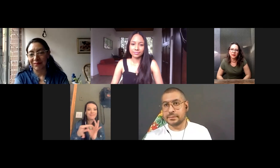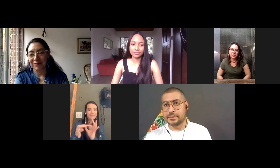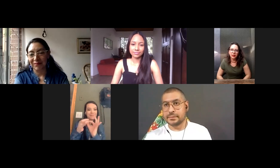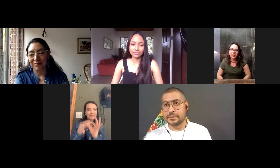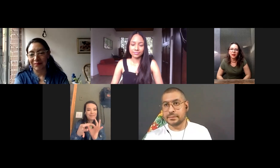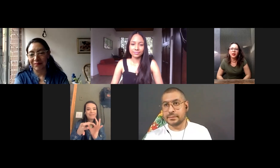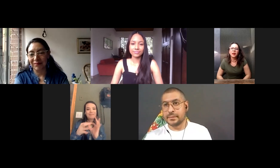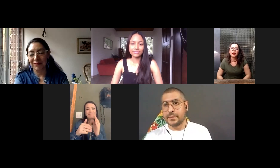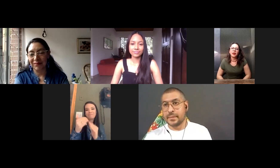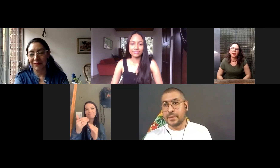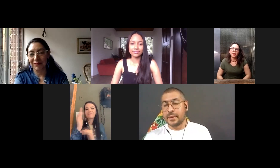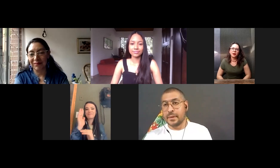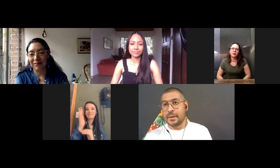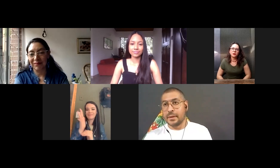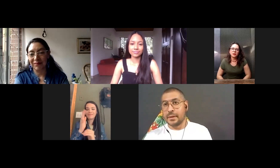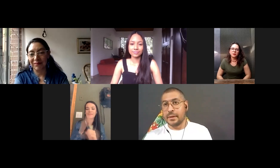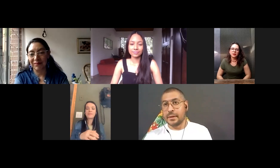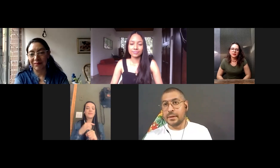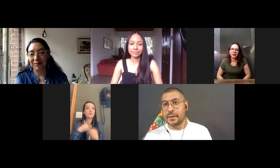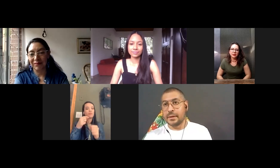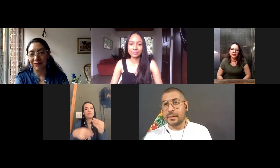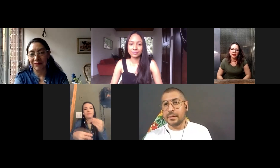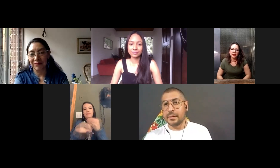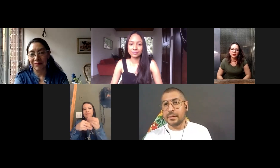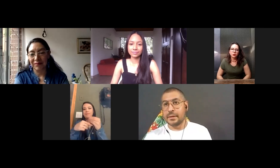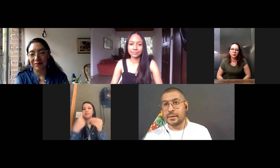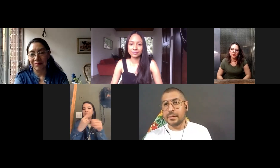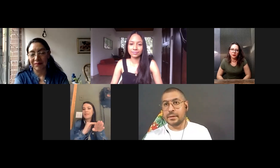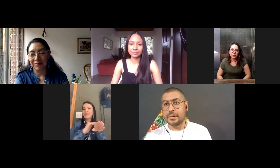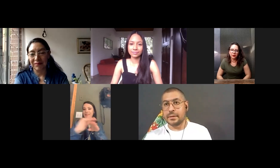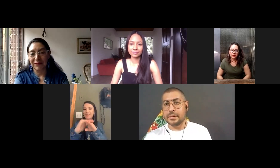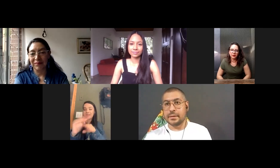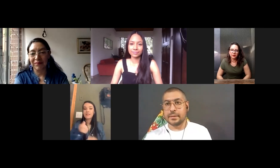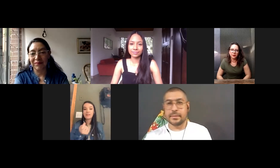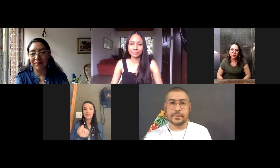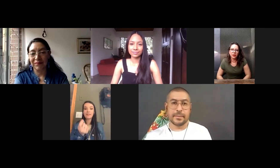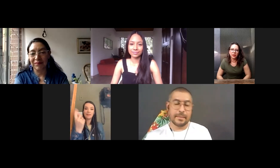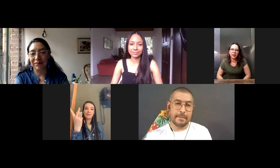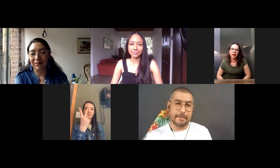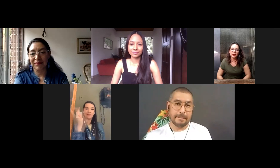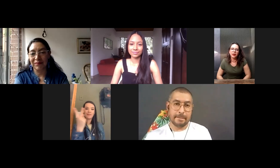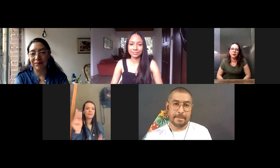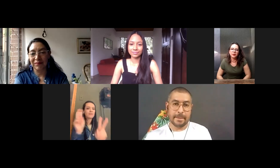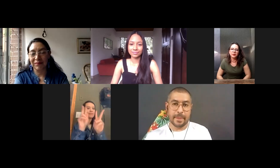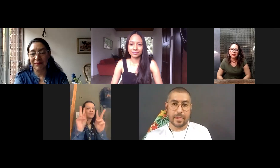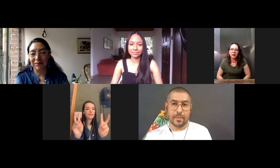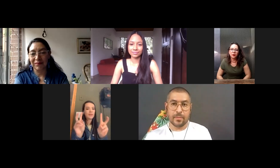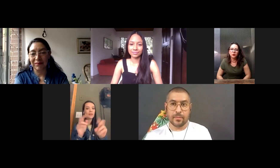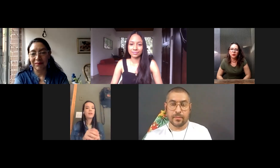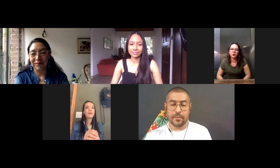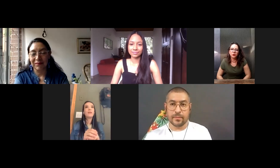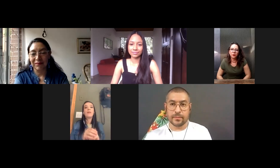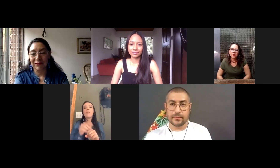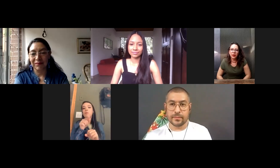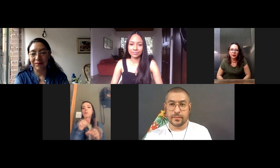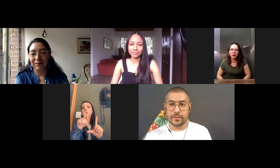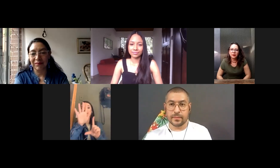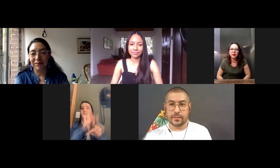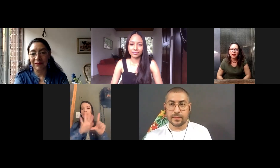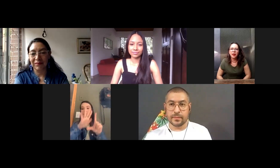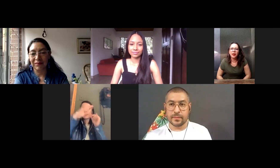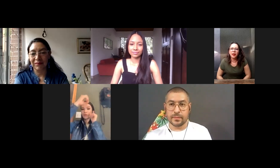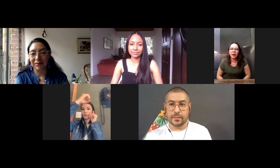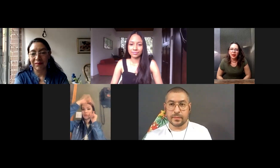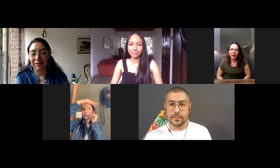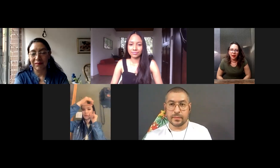sobre cine. Muchísimas gracias a los compañeros por haber participado. Quería además invitarlos el próximo viernes